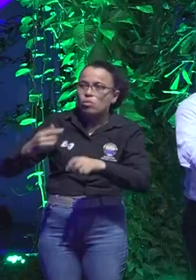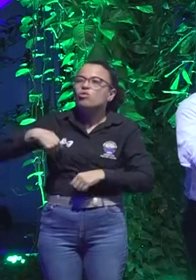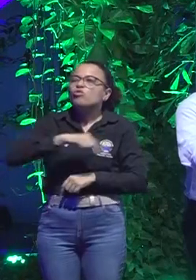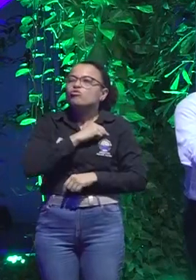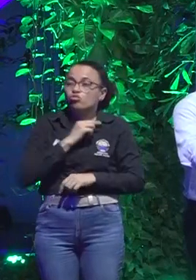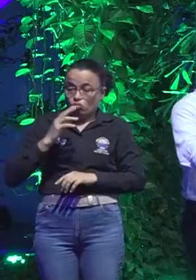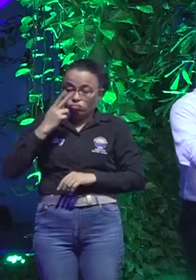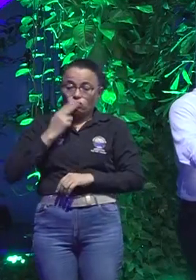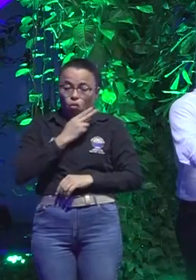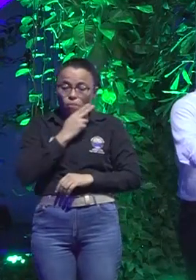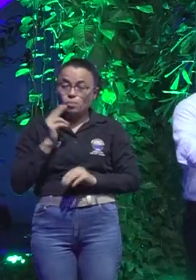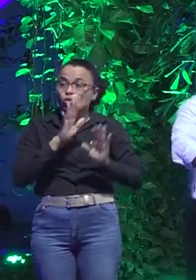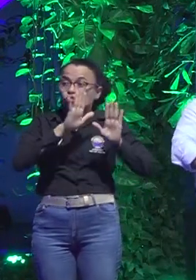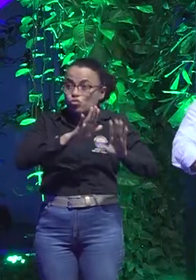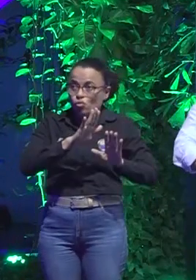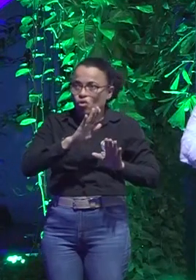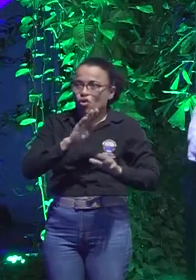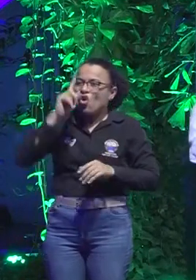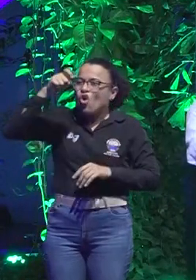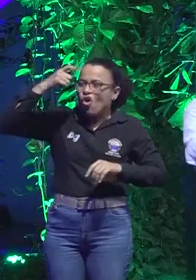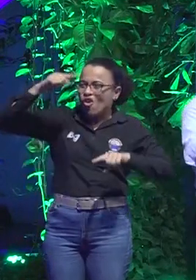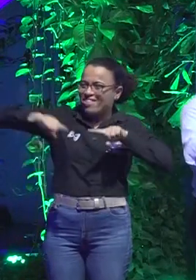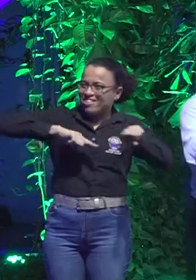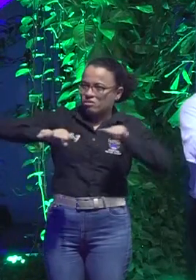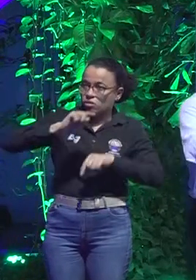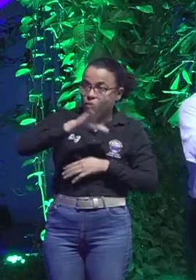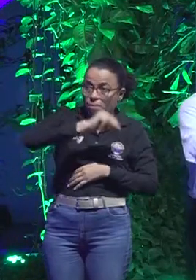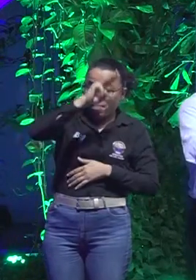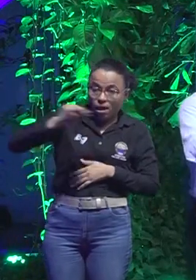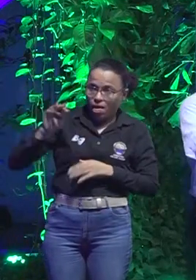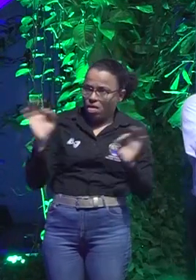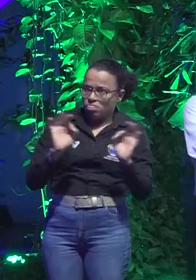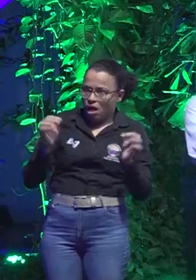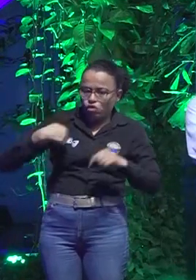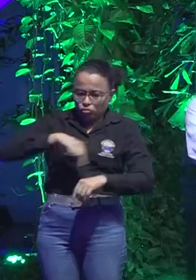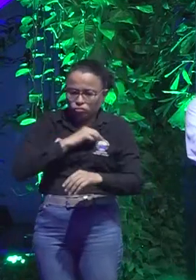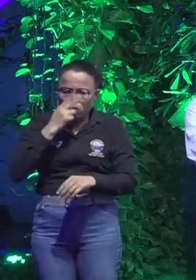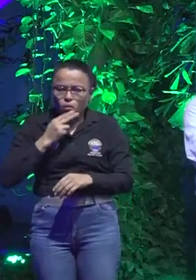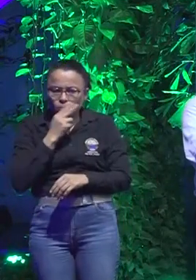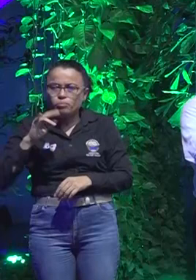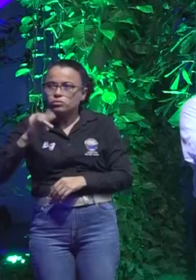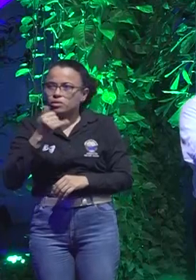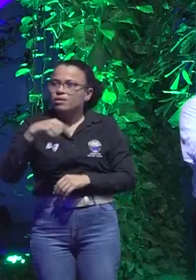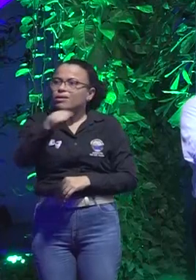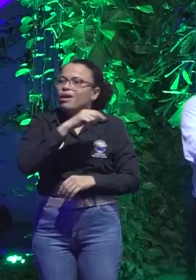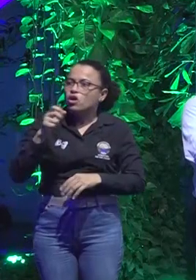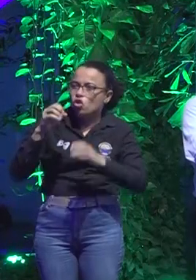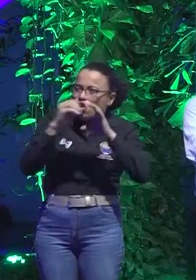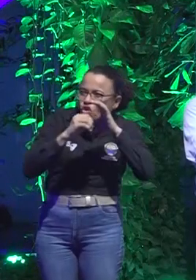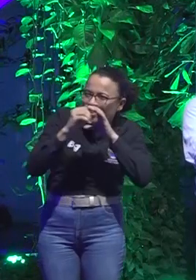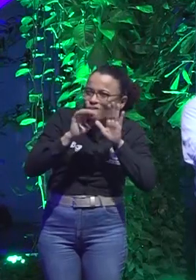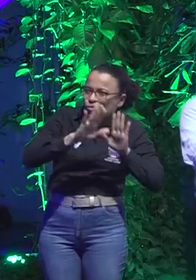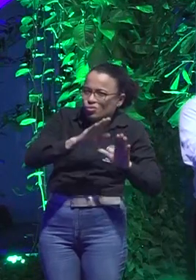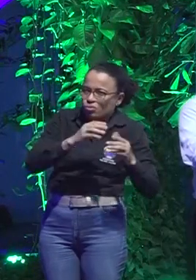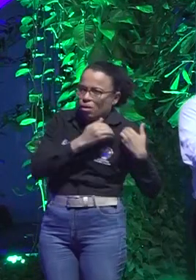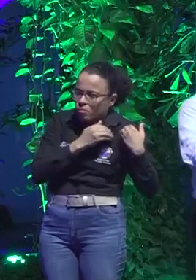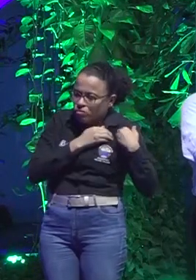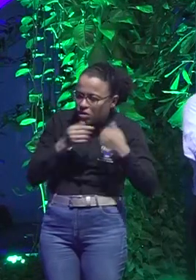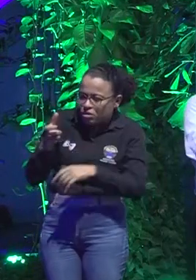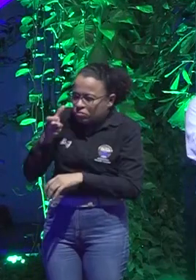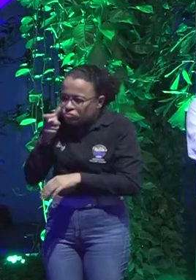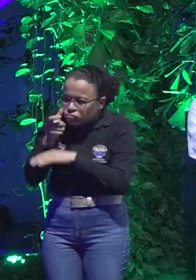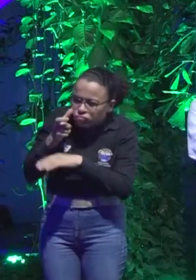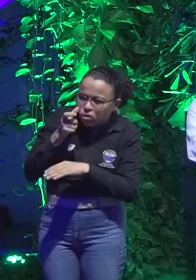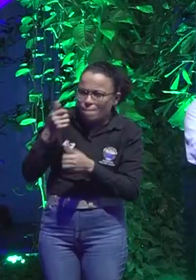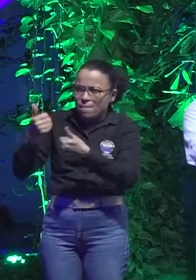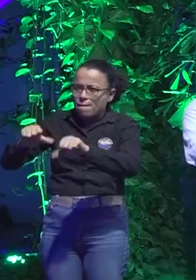comprometidos. Pero seguramente saldremos adelante, como hemos salido adelante, por una investigación que nos abrieron por mantener durante el mes de marzo a la gente del aseo.